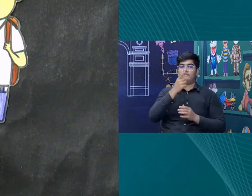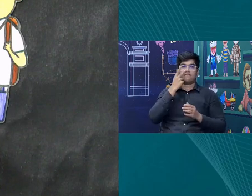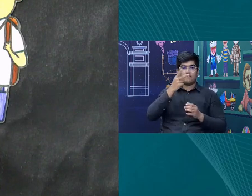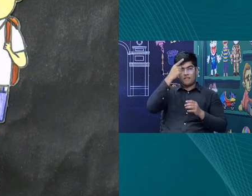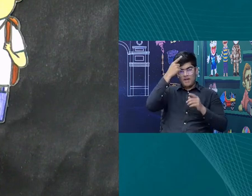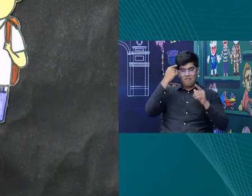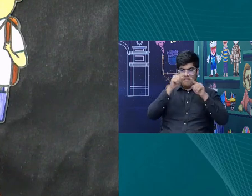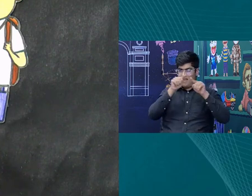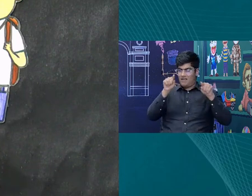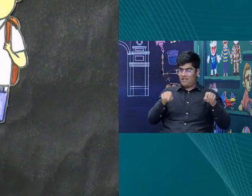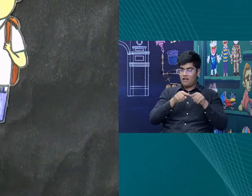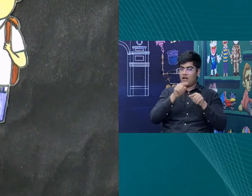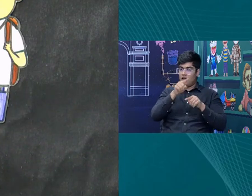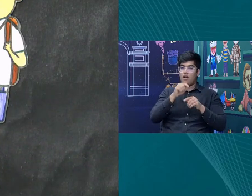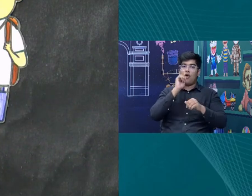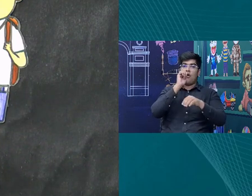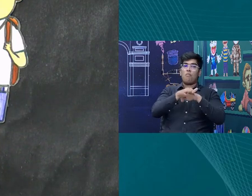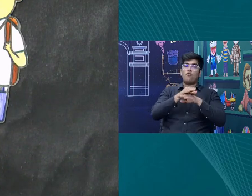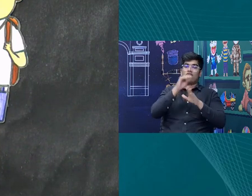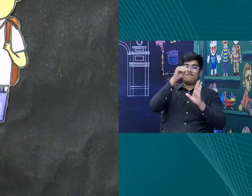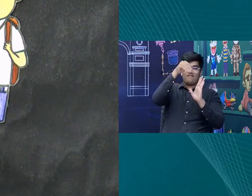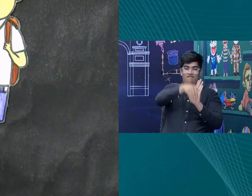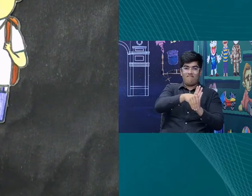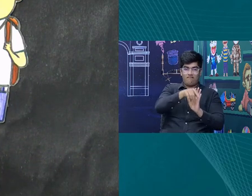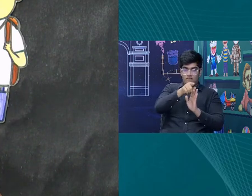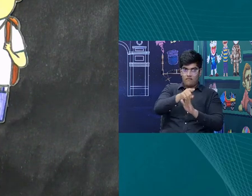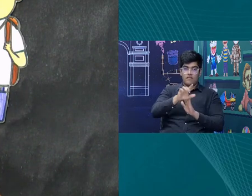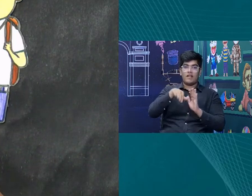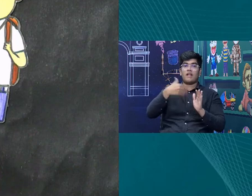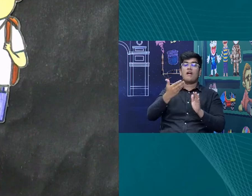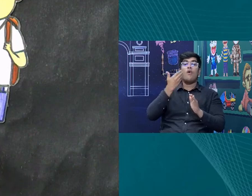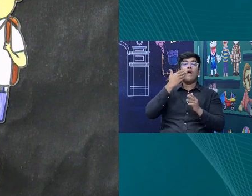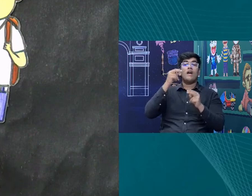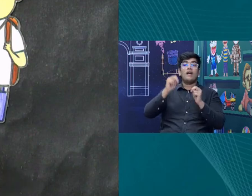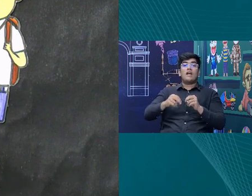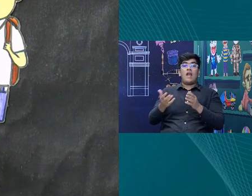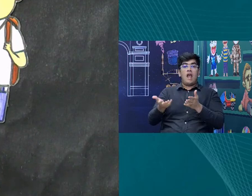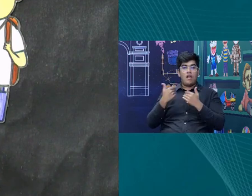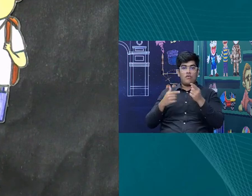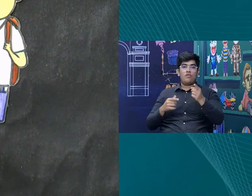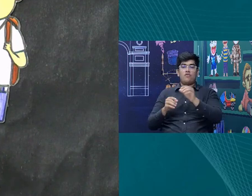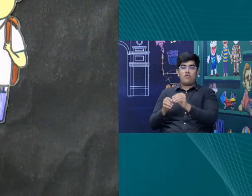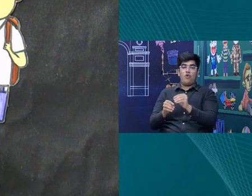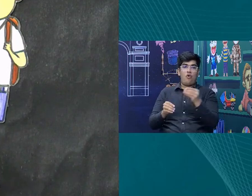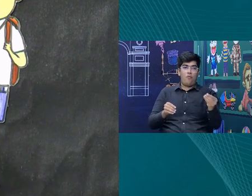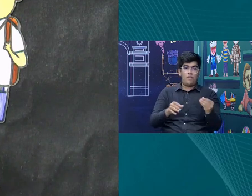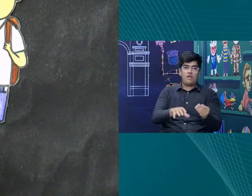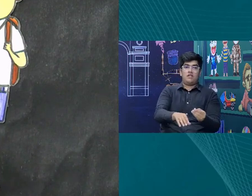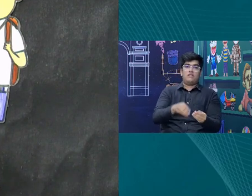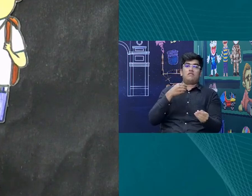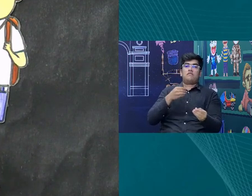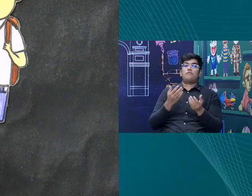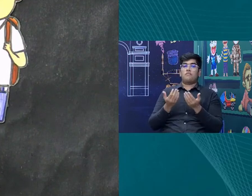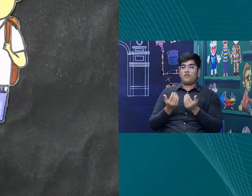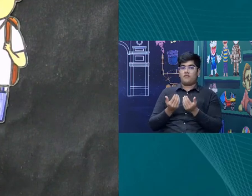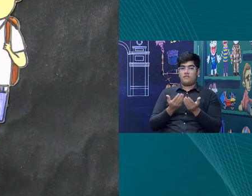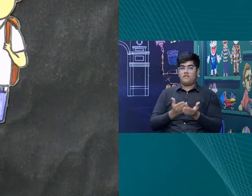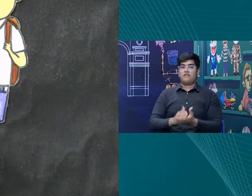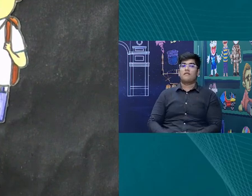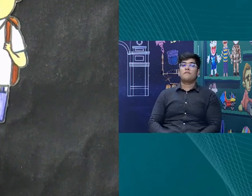ह पर हम पत्र डालते हैं, और यहां से हम पत्रों को जो डाक्या होता है, वो निकालता है,